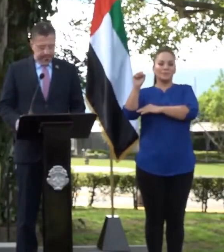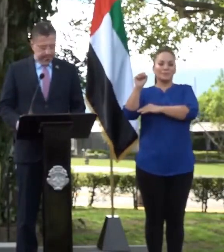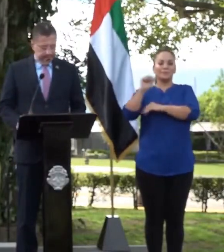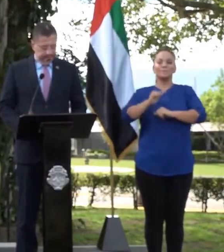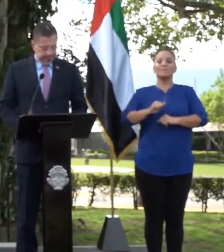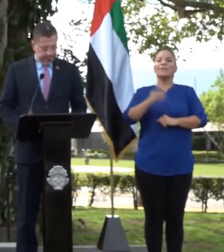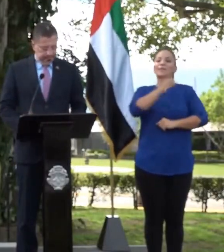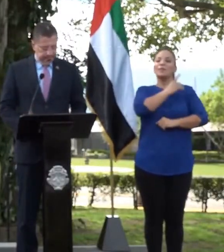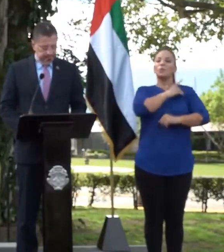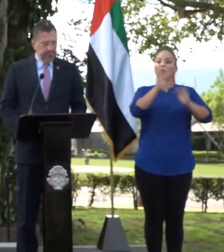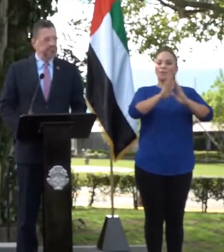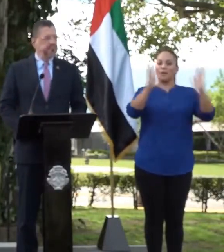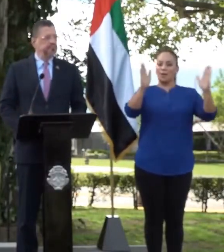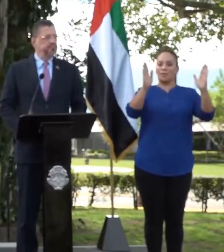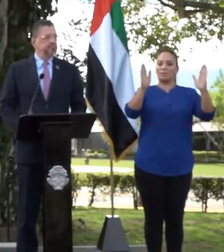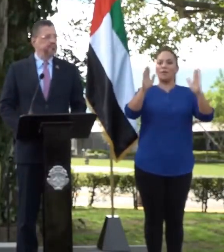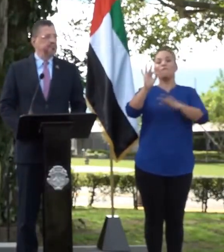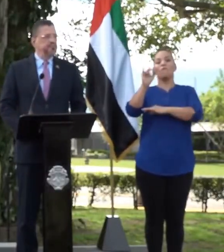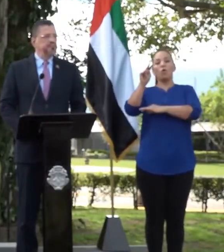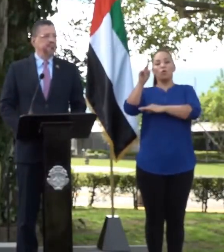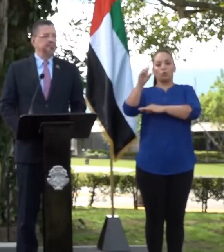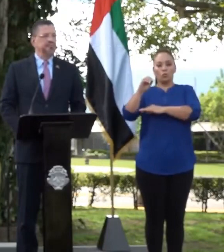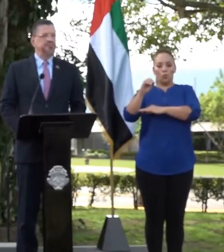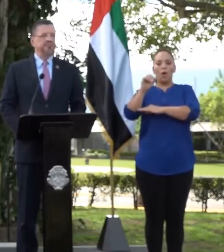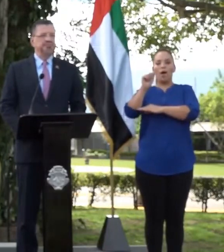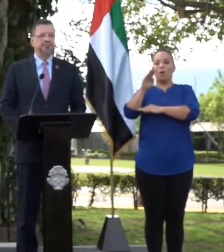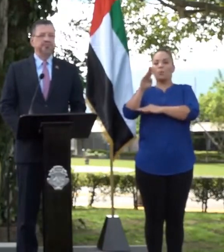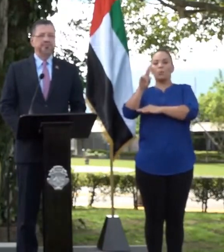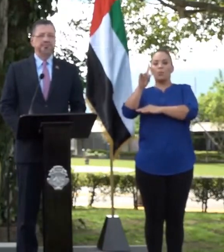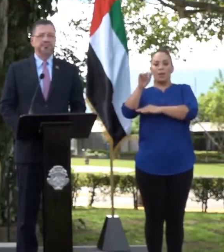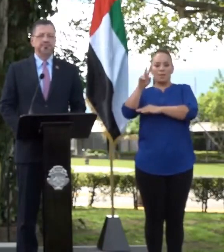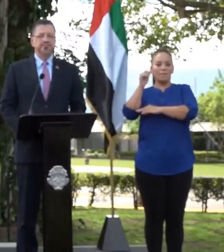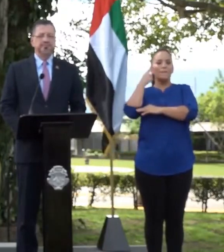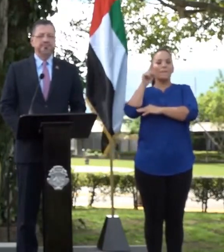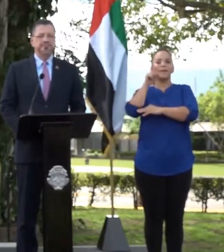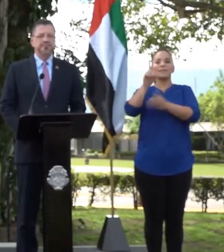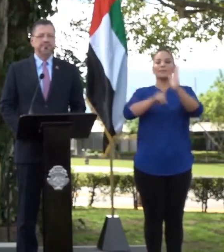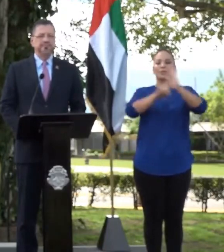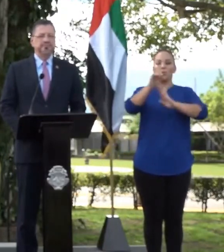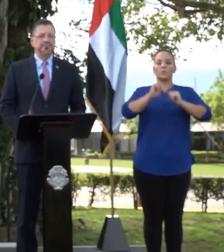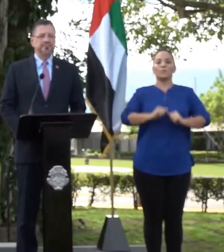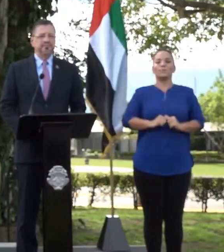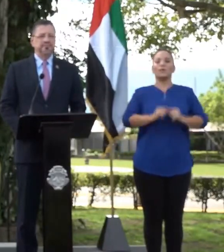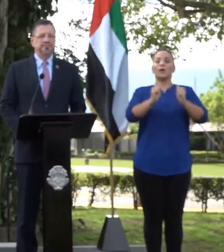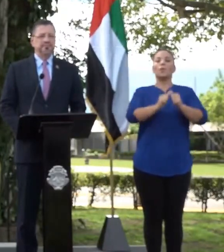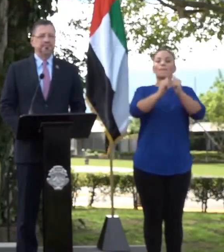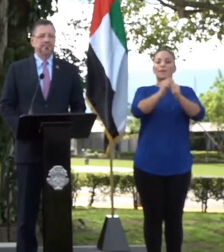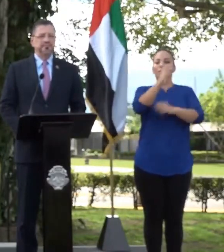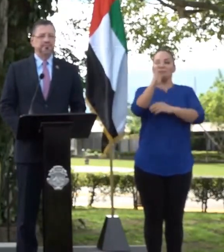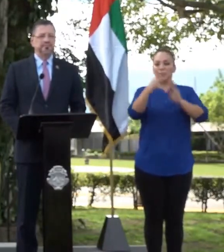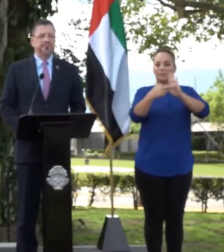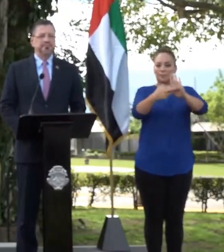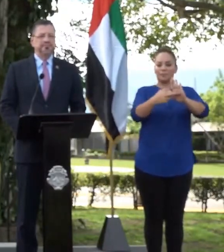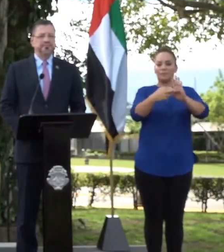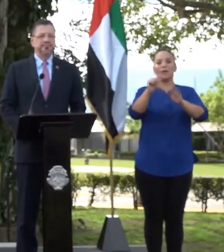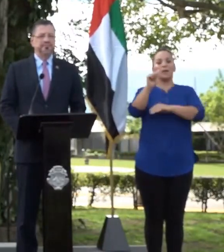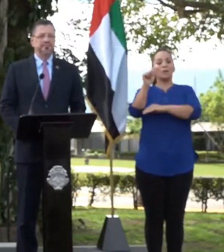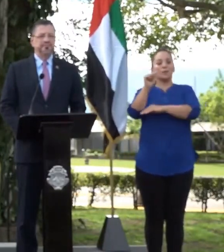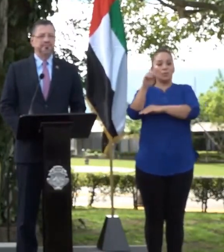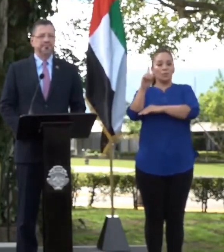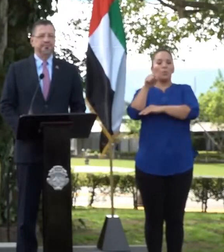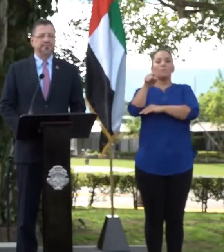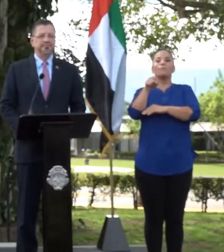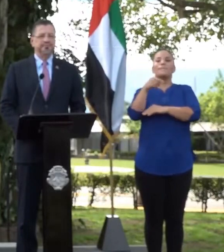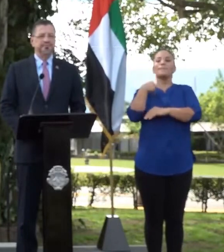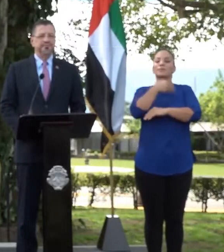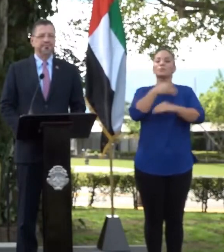Al-Suwaidi, director general del Fondo de Abu Dhabi para el Desarrollo. Acompañan por Costa Rica el señor Arnoldo André Tinoco, ministro